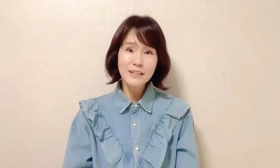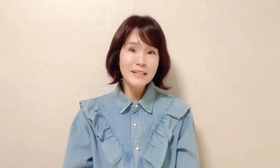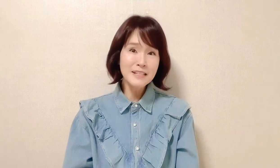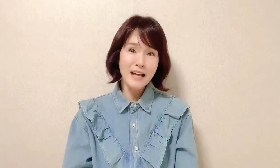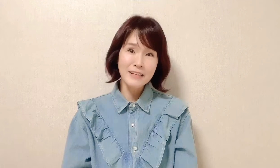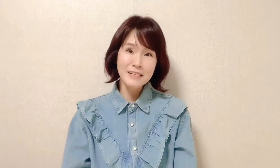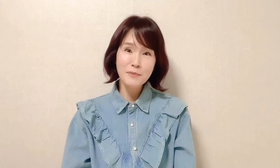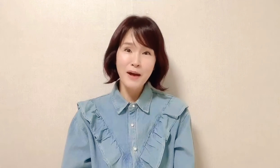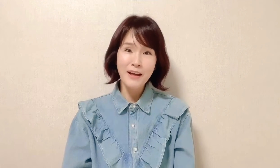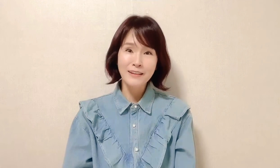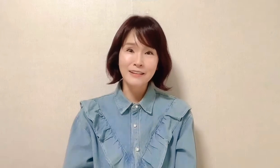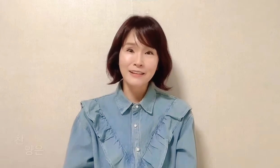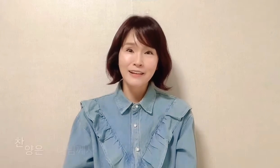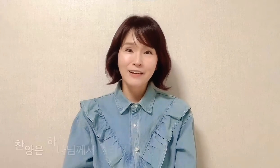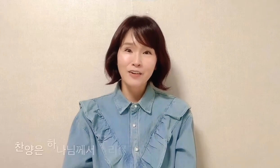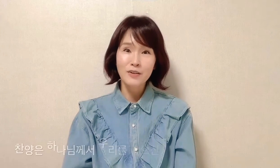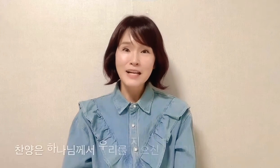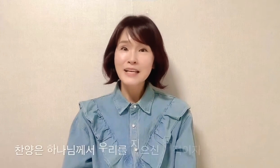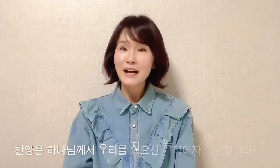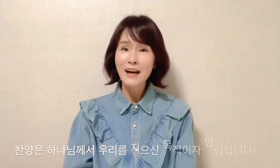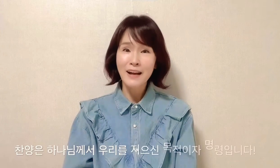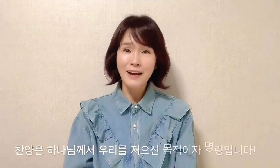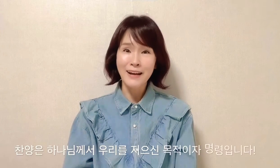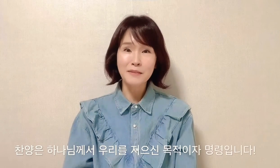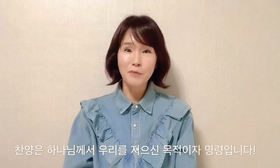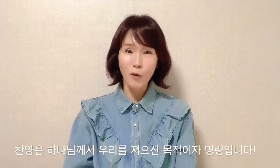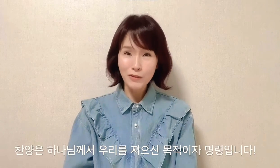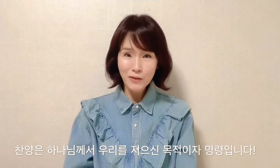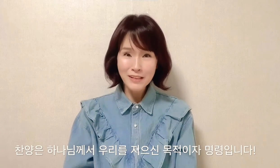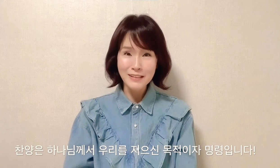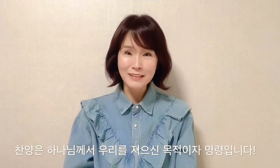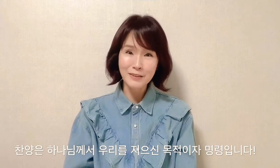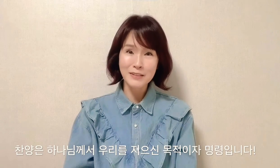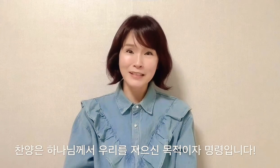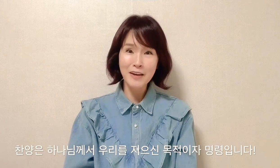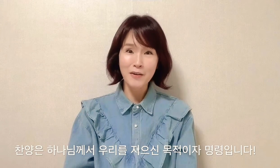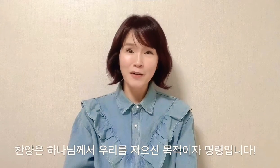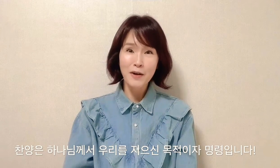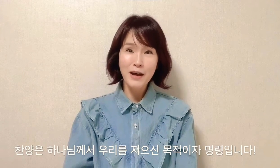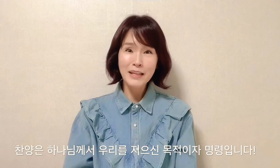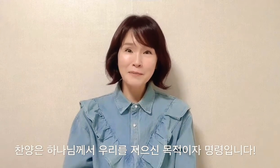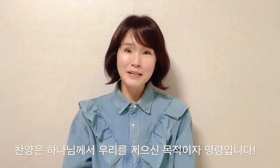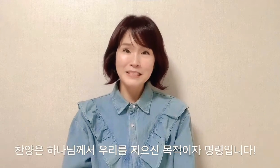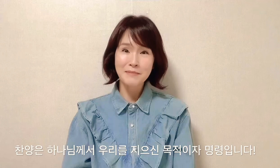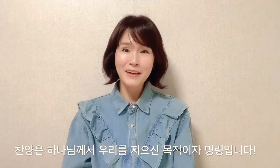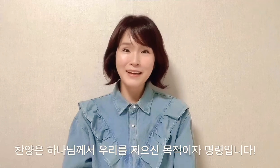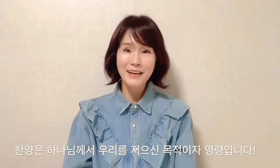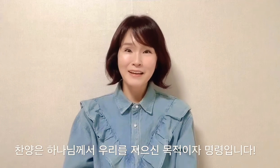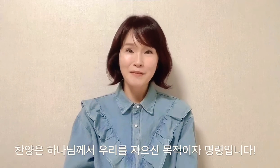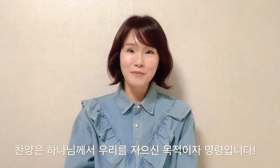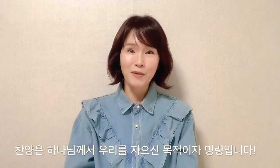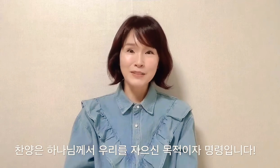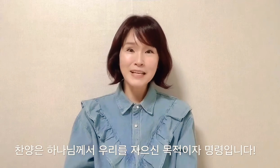틀리진 않지만 찬양하라라는 명령이 있는 거잖아요. 하나님 말씀에